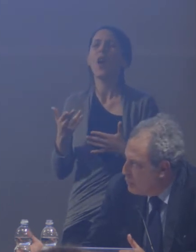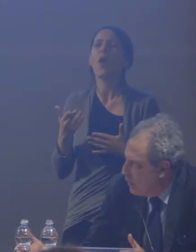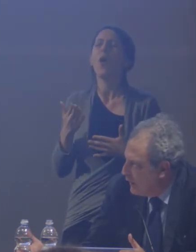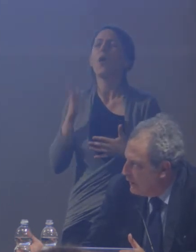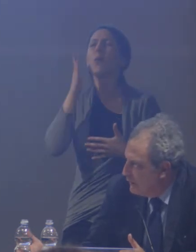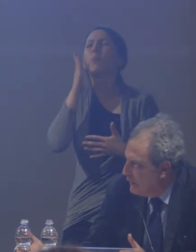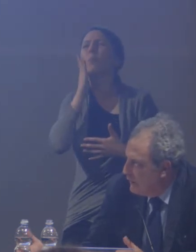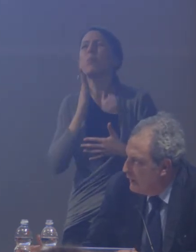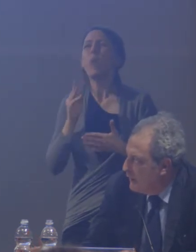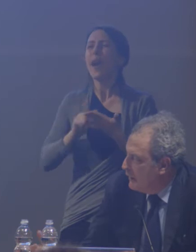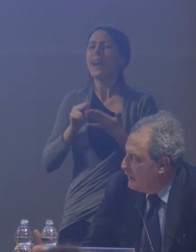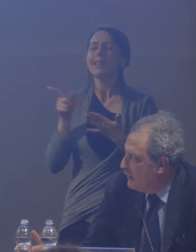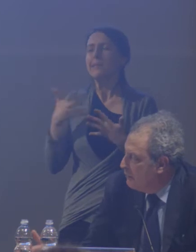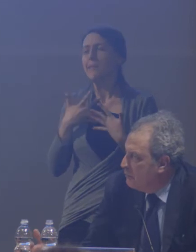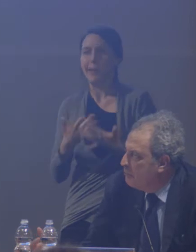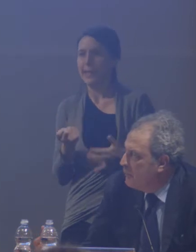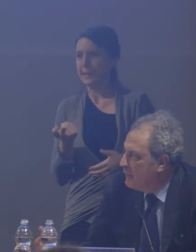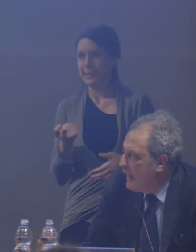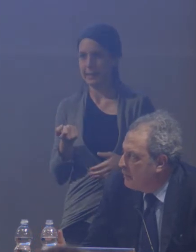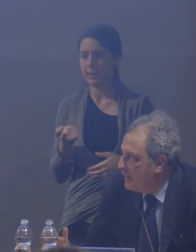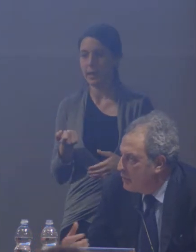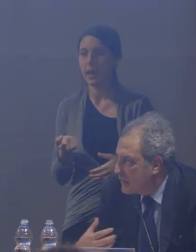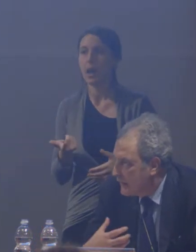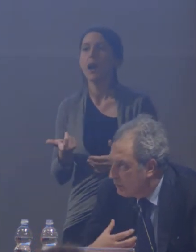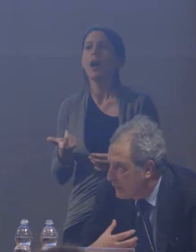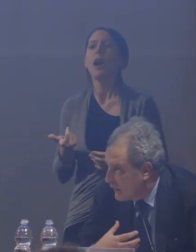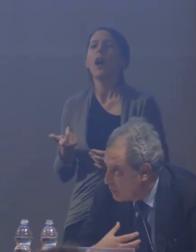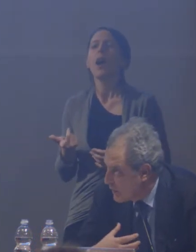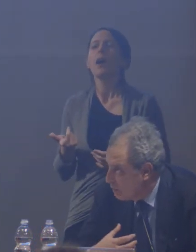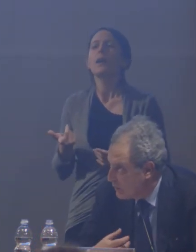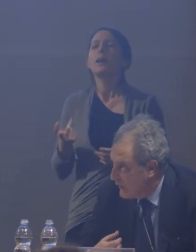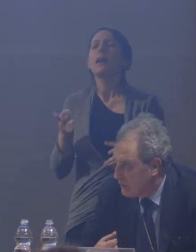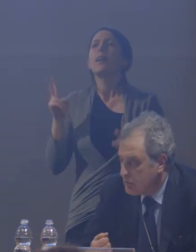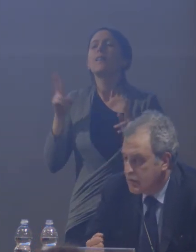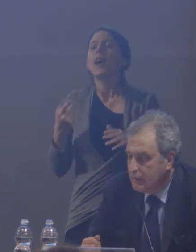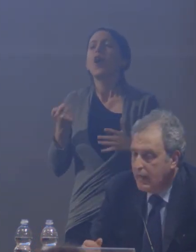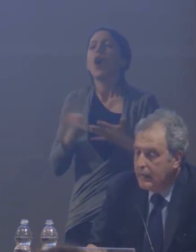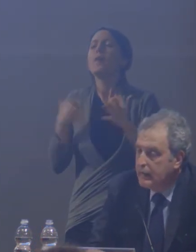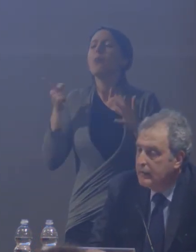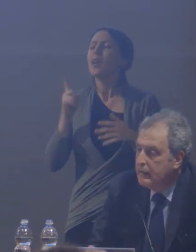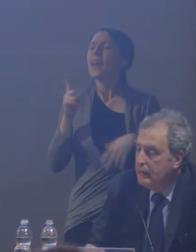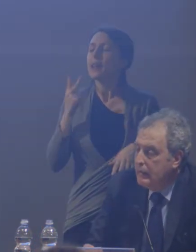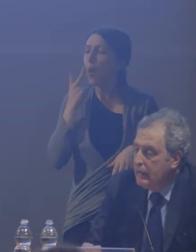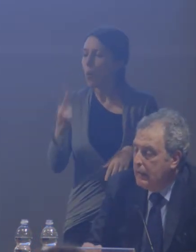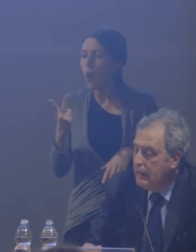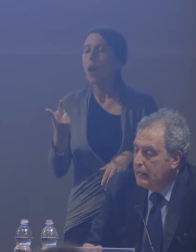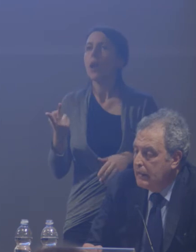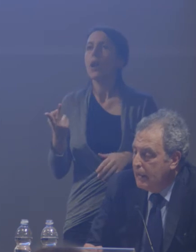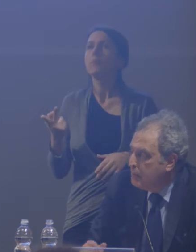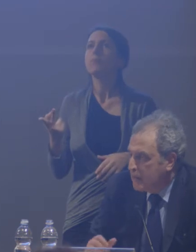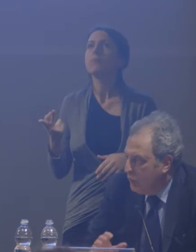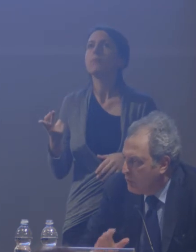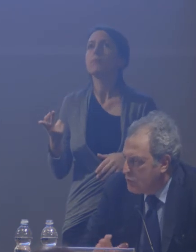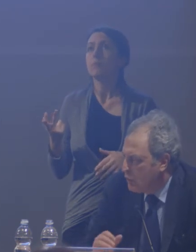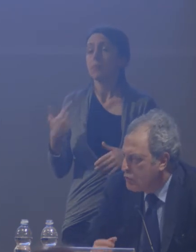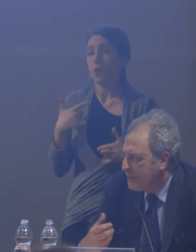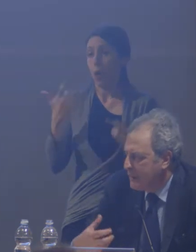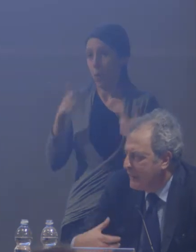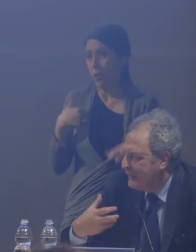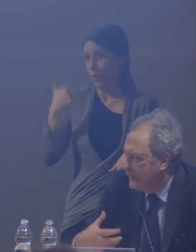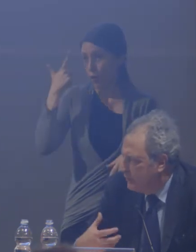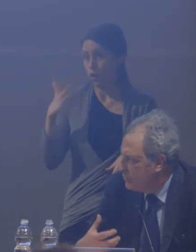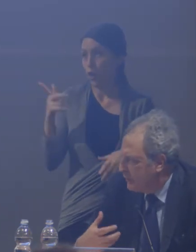buona scuola. Ma la cosa che credo sia importante osservare è che, perché questo lo